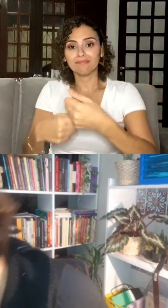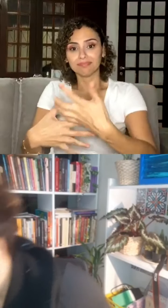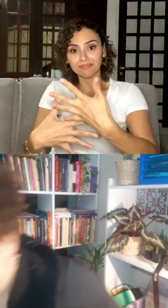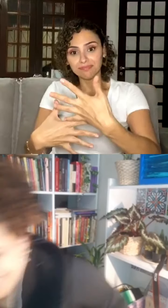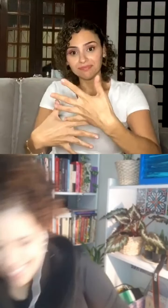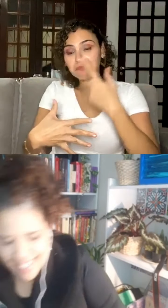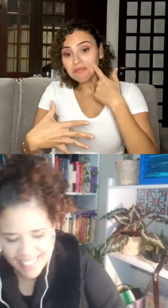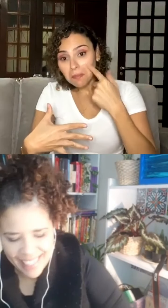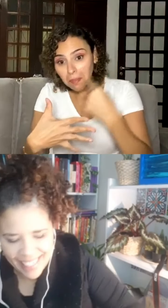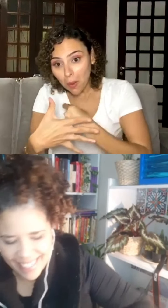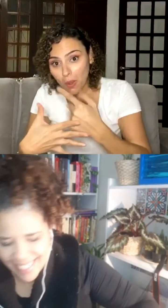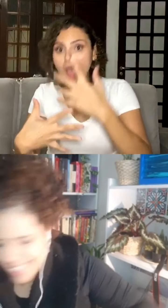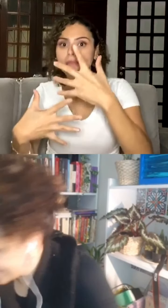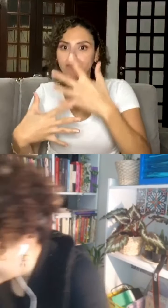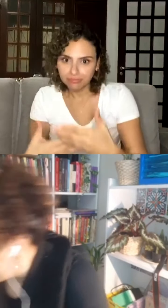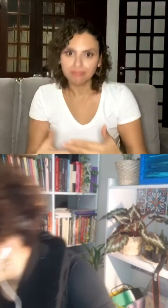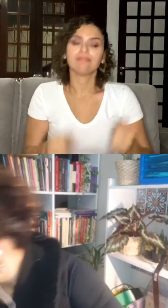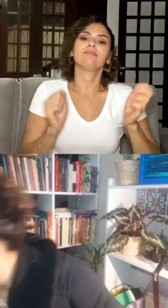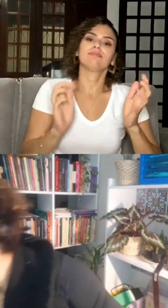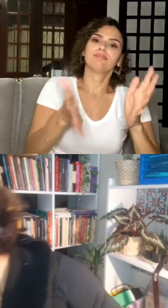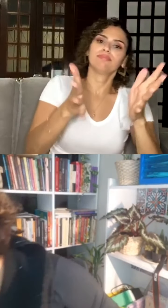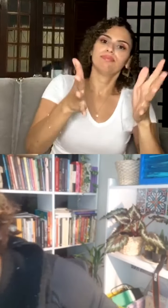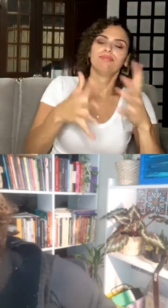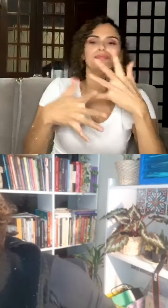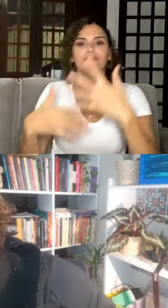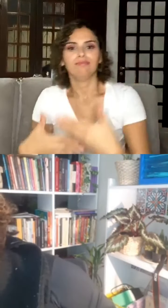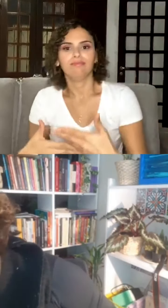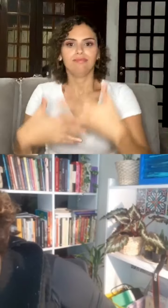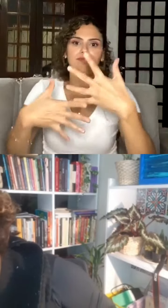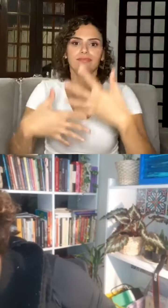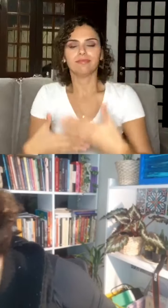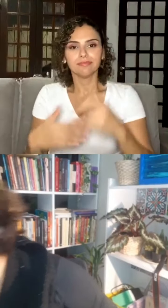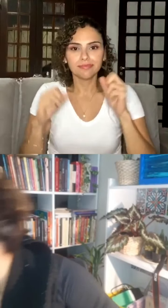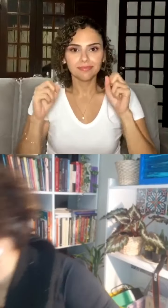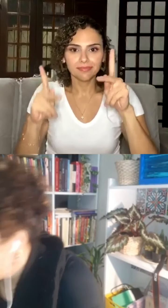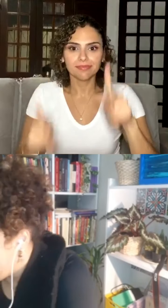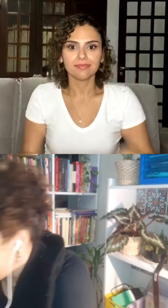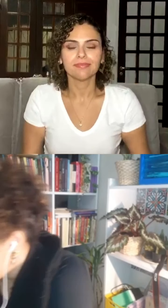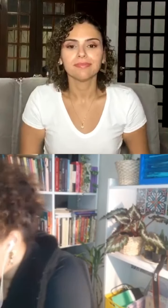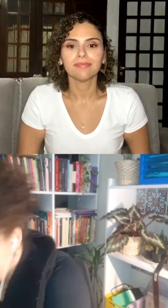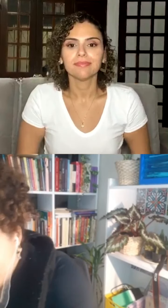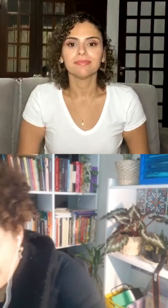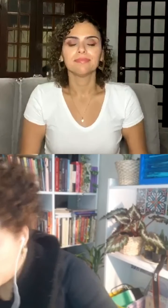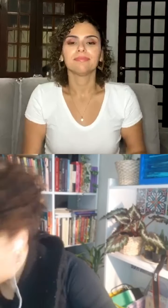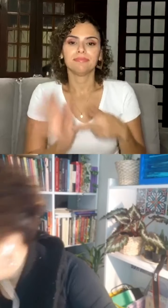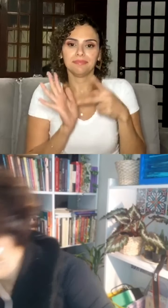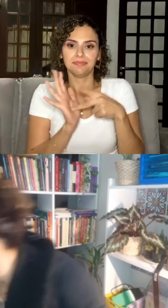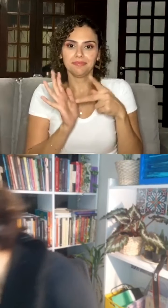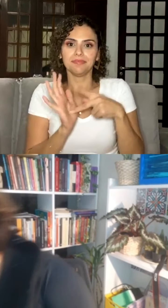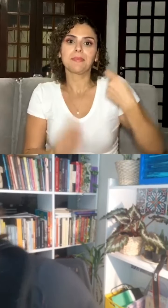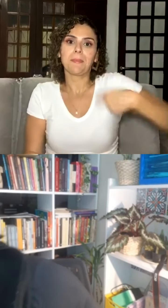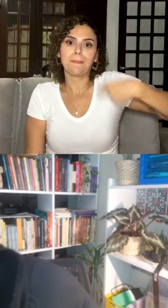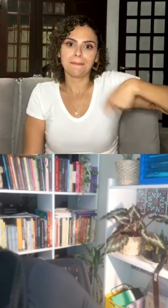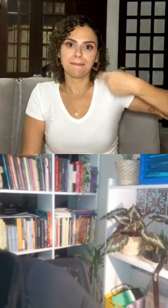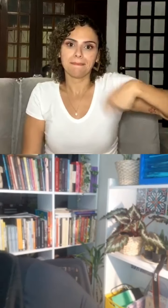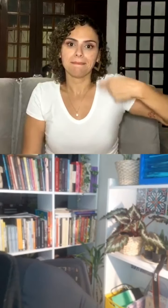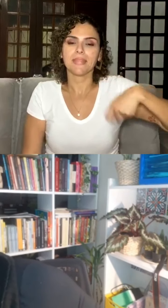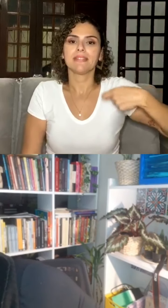se tem alguma pergunta, alguma coisa. Aí depois tira de novo. Na verdade, a gente precisa